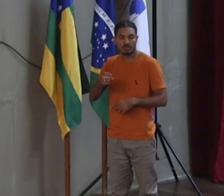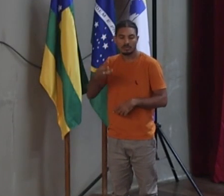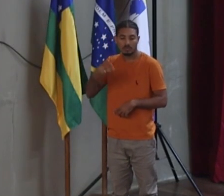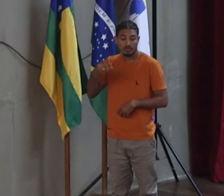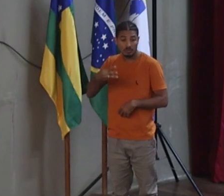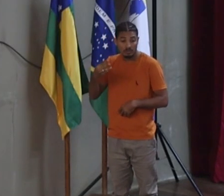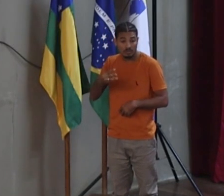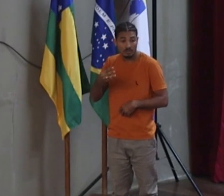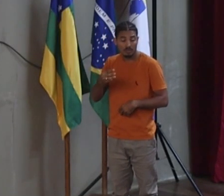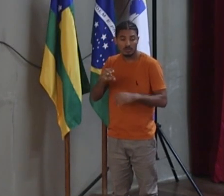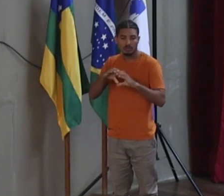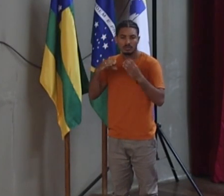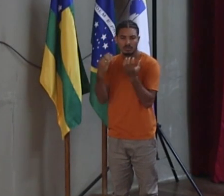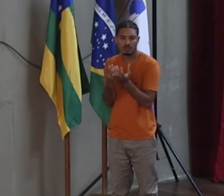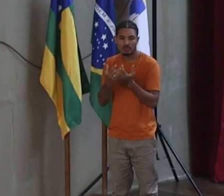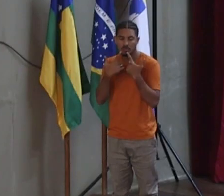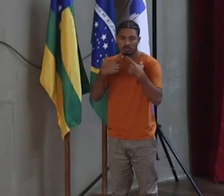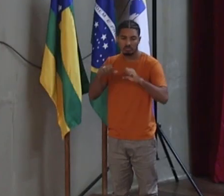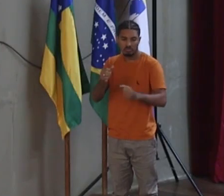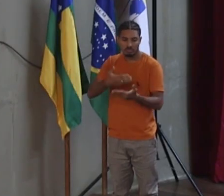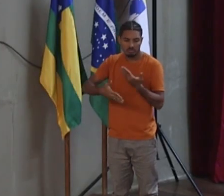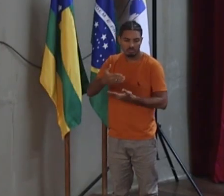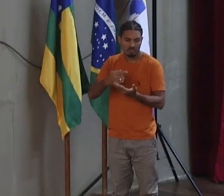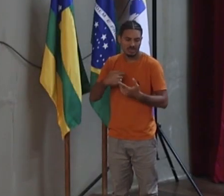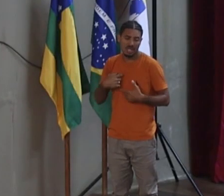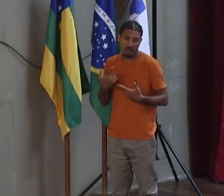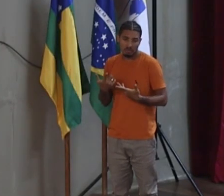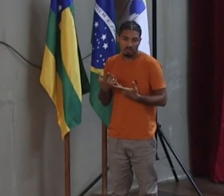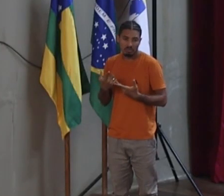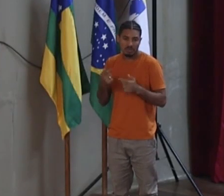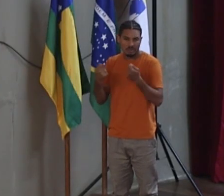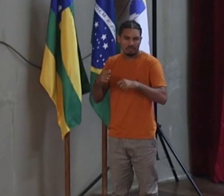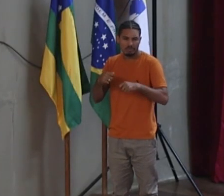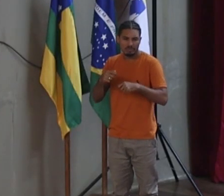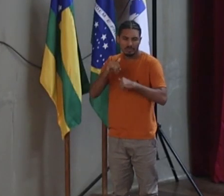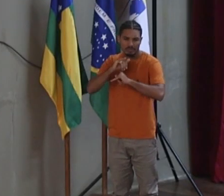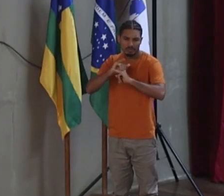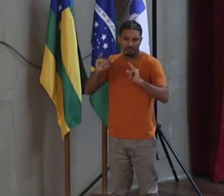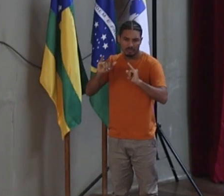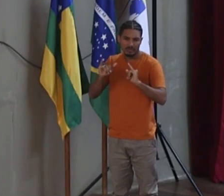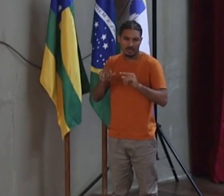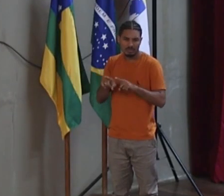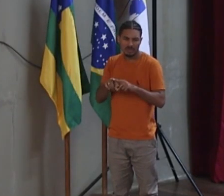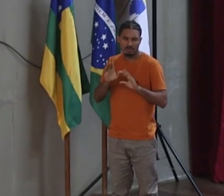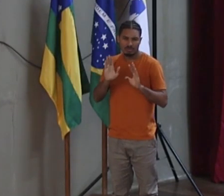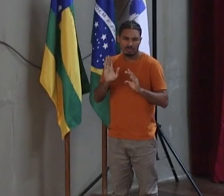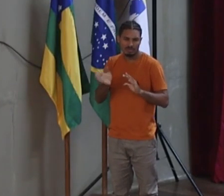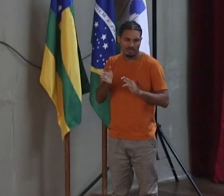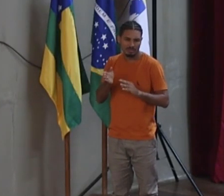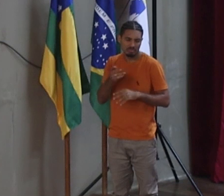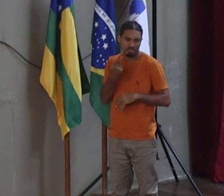de Linguística Aplicada. Eu talvez devesse logo dizer que eu já mencionei que os